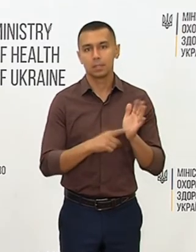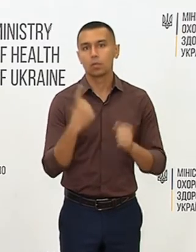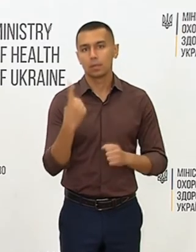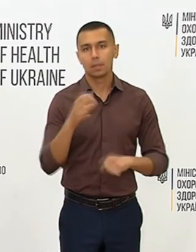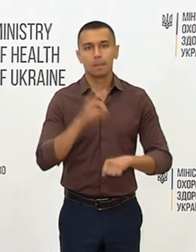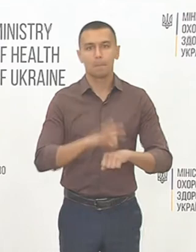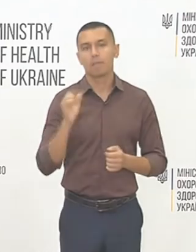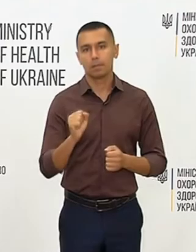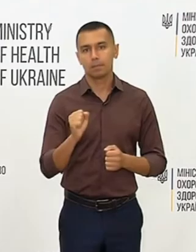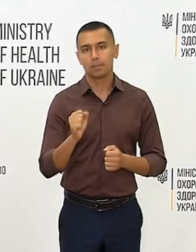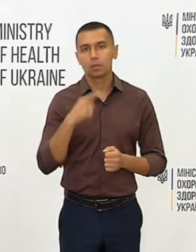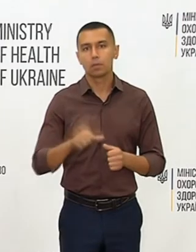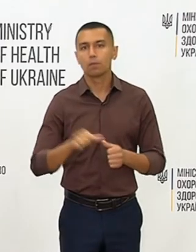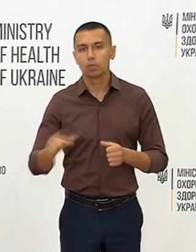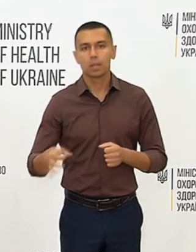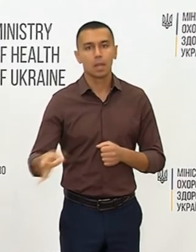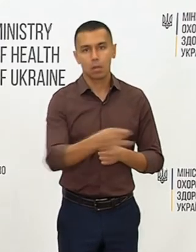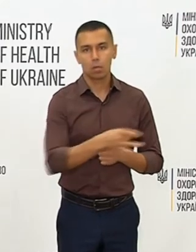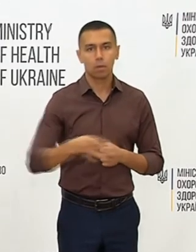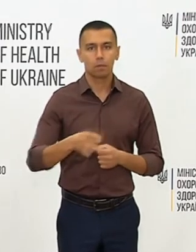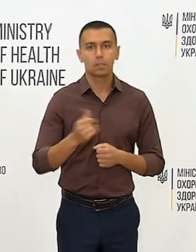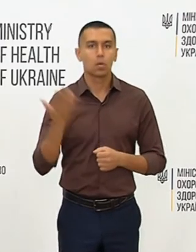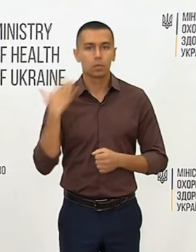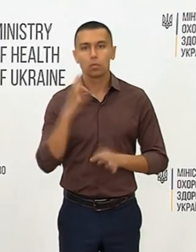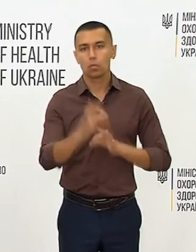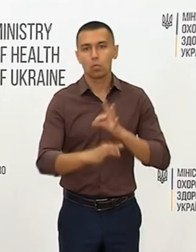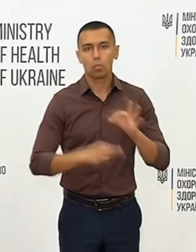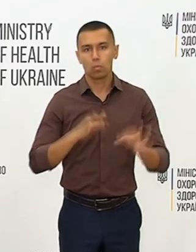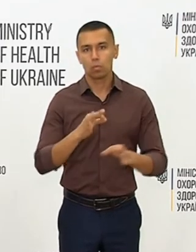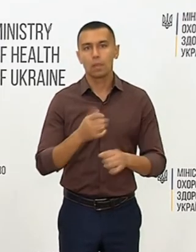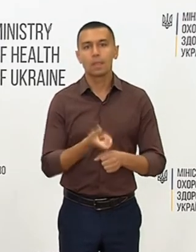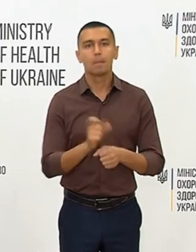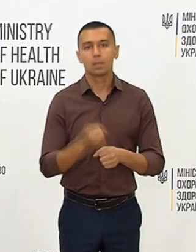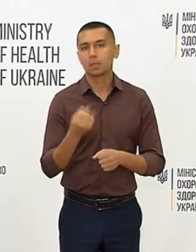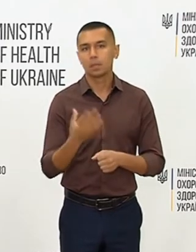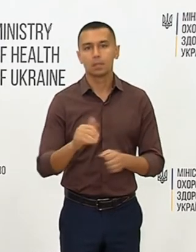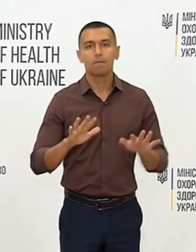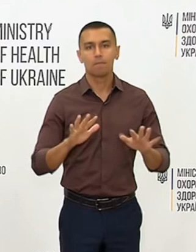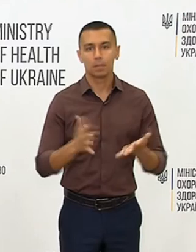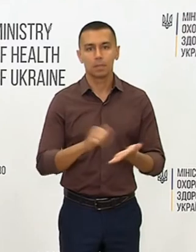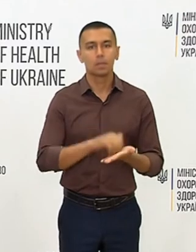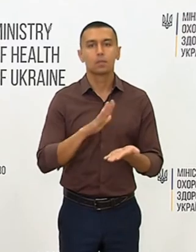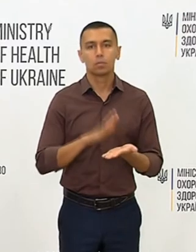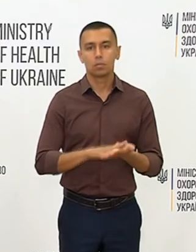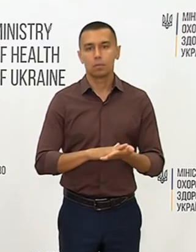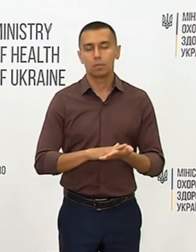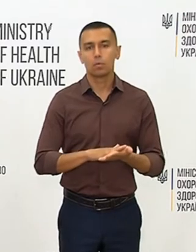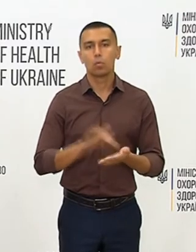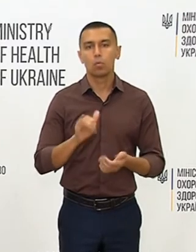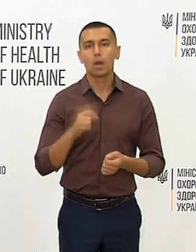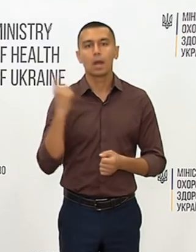761 пацієнт. Якщо говорити в розрізі регіонів, то за останню добу найбільшу кількість випадків зареєстровано